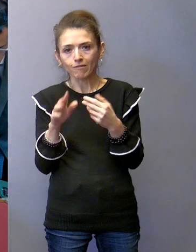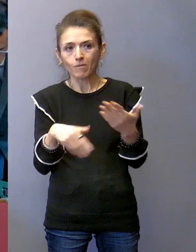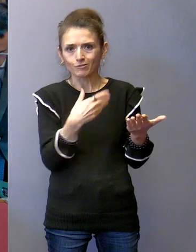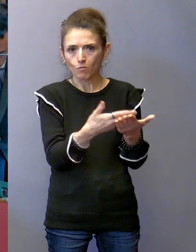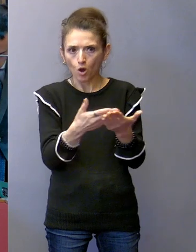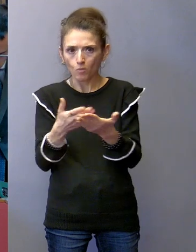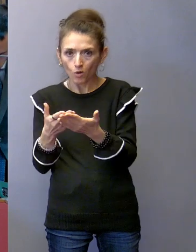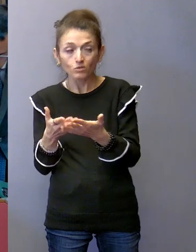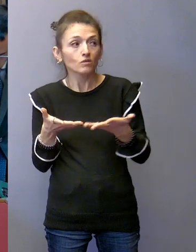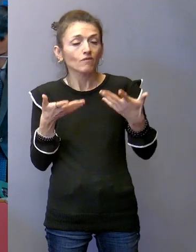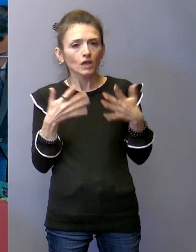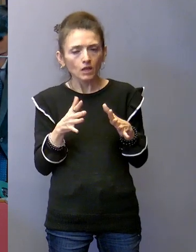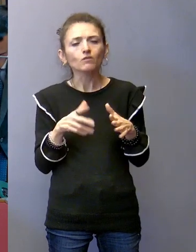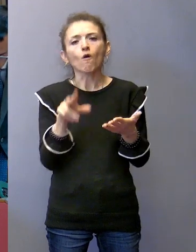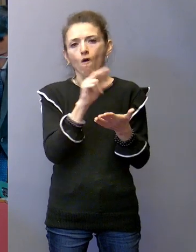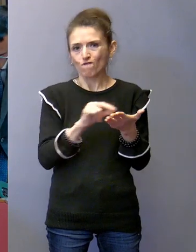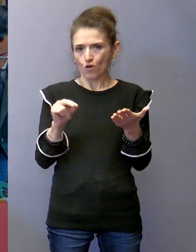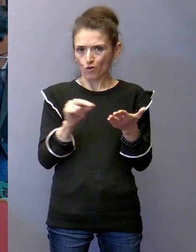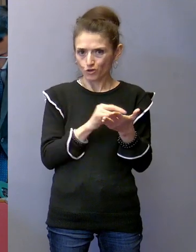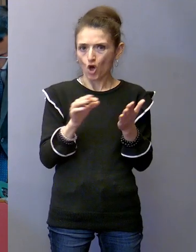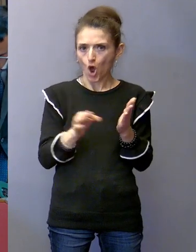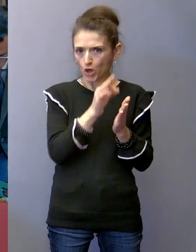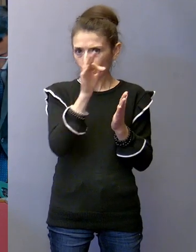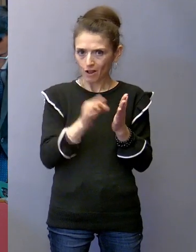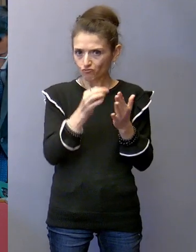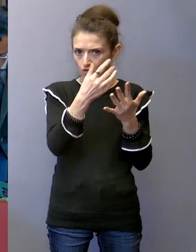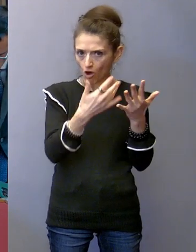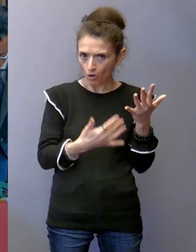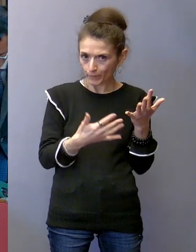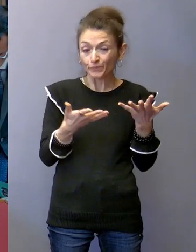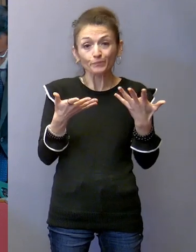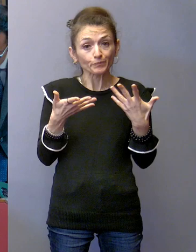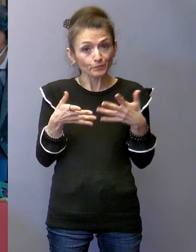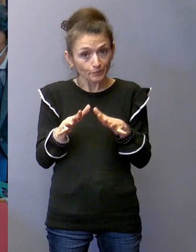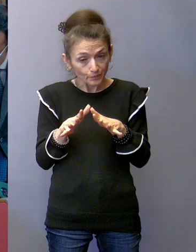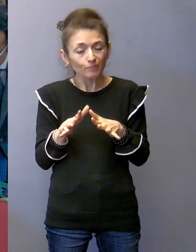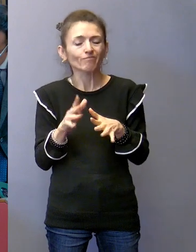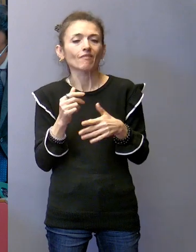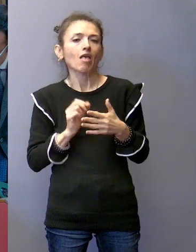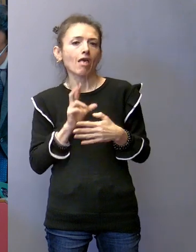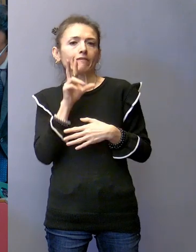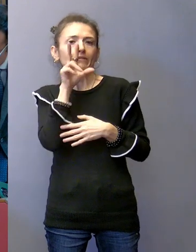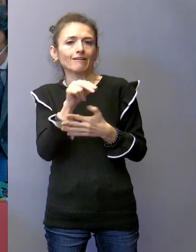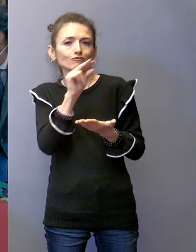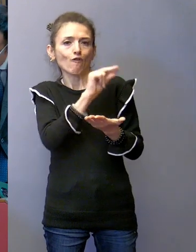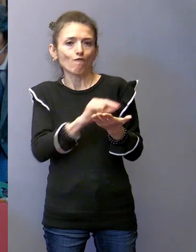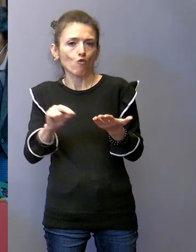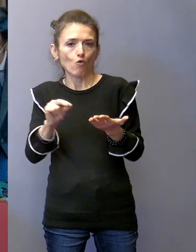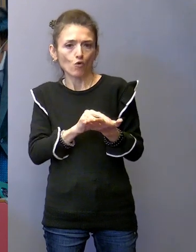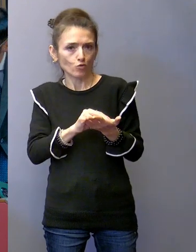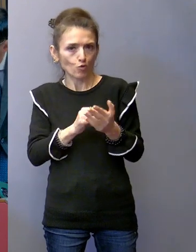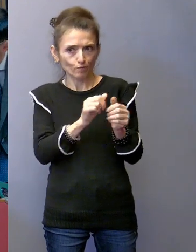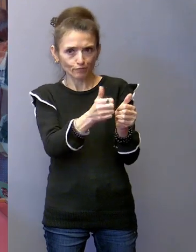in votazione sugli Oli del giorno e poi in dichiarazione di voto prego grazie